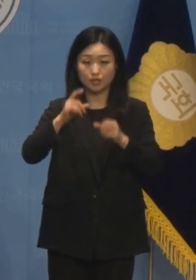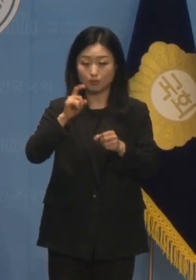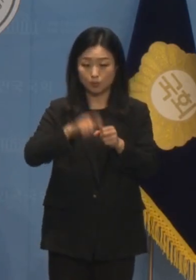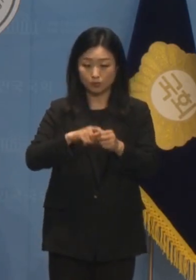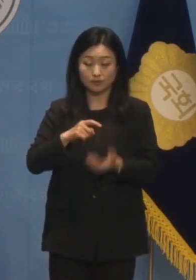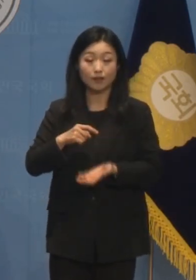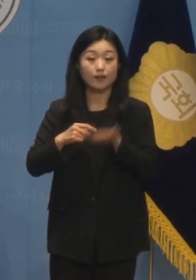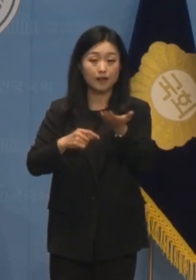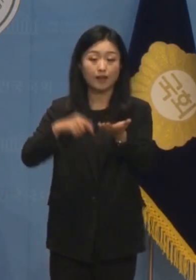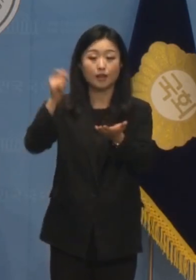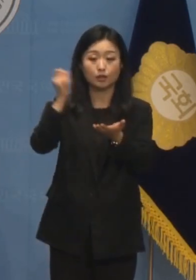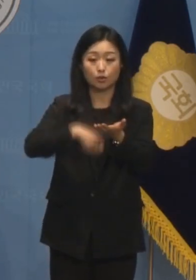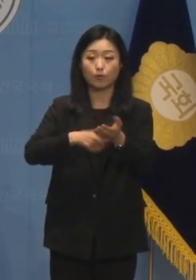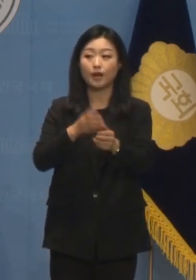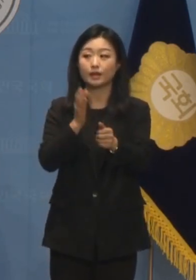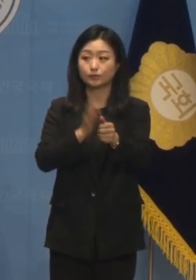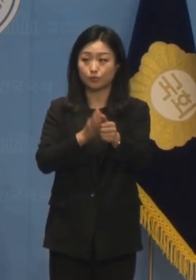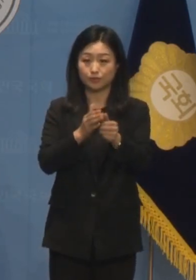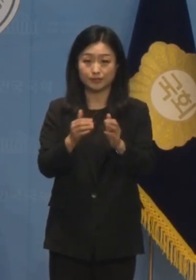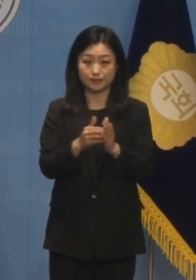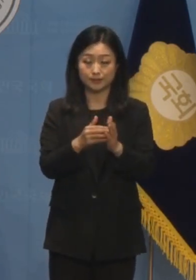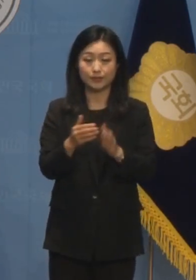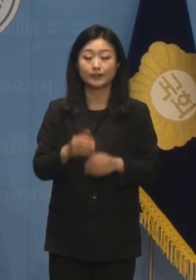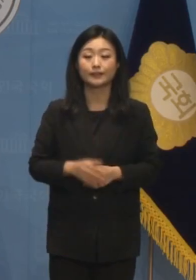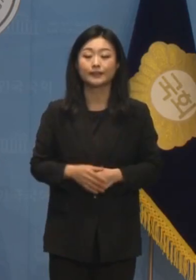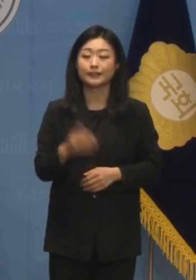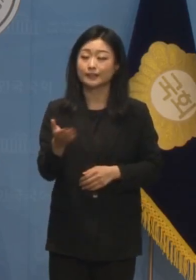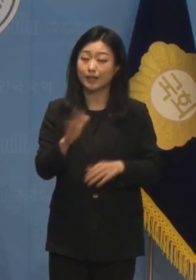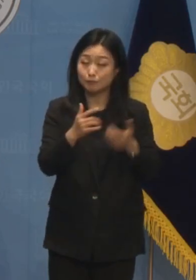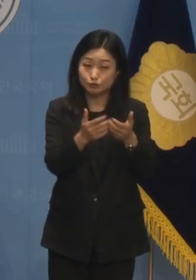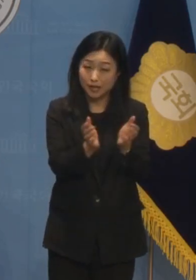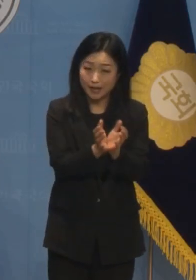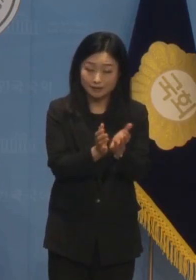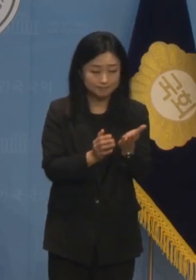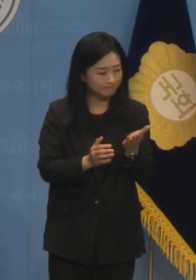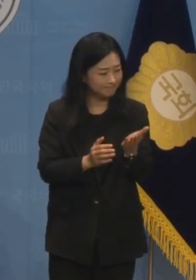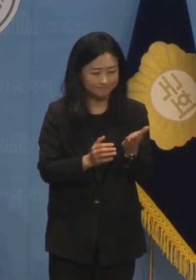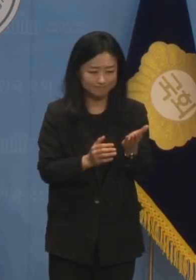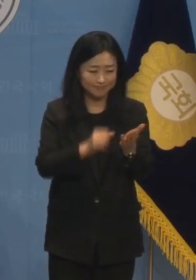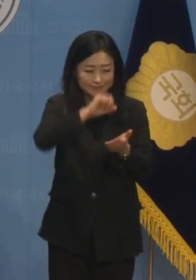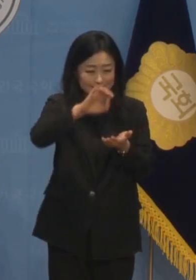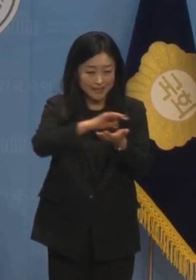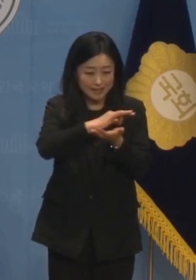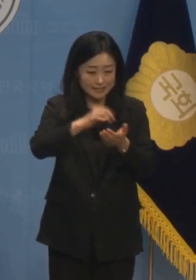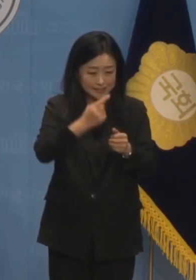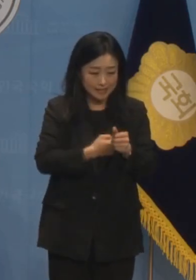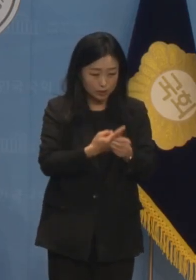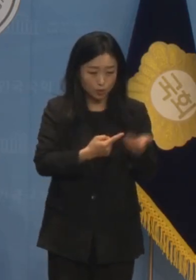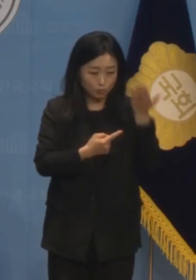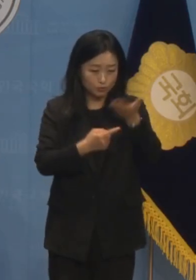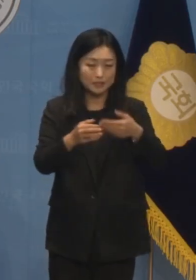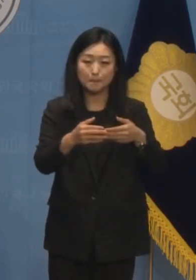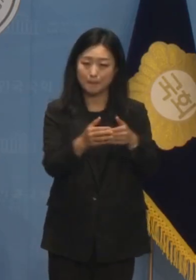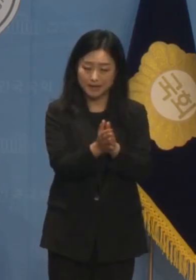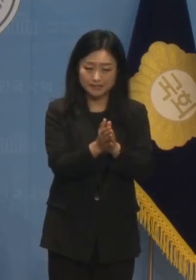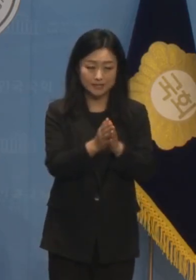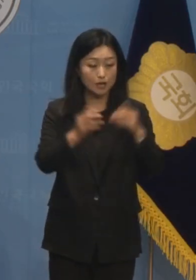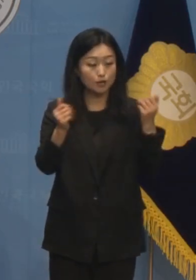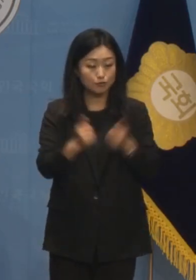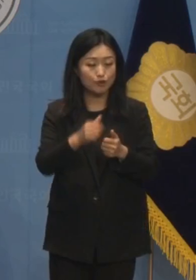통과를 촉구 했었습니다 그러나 민주당은 예산한도 폐지